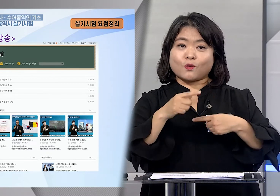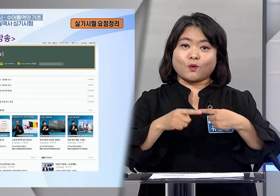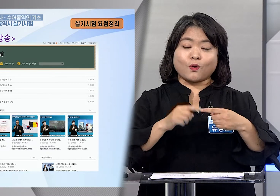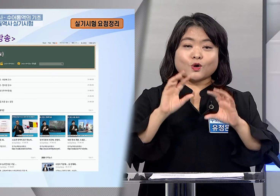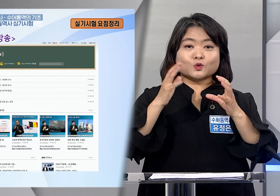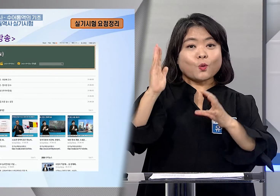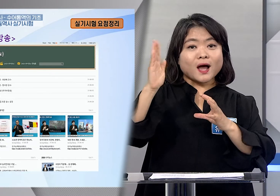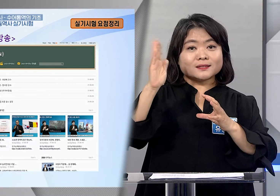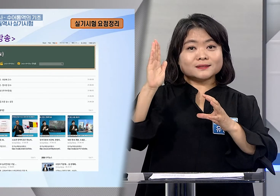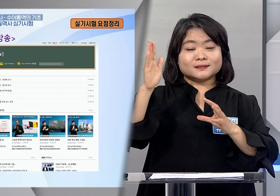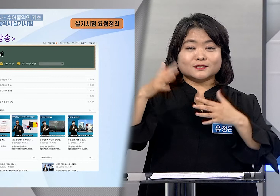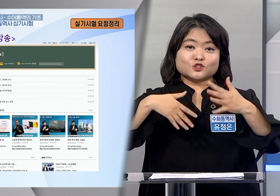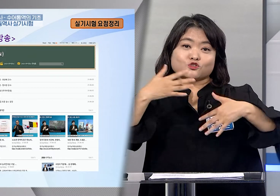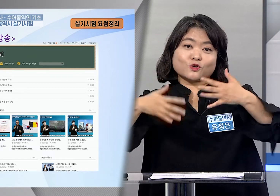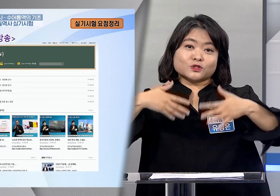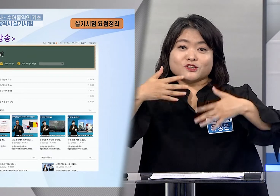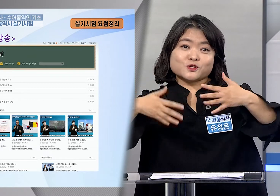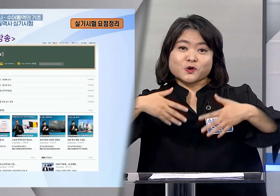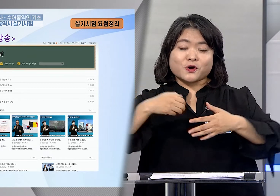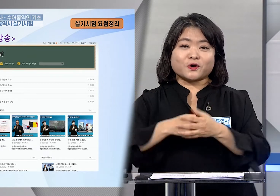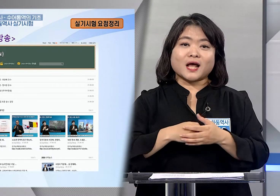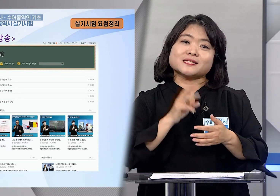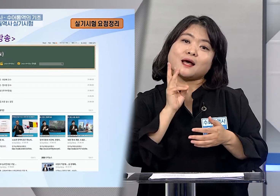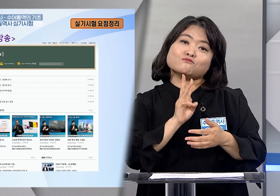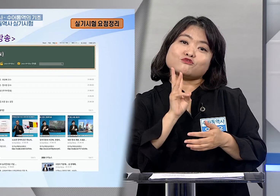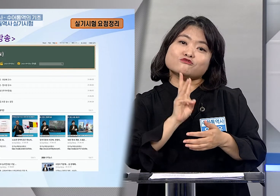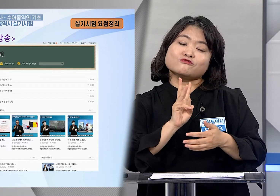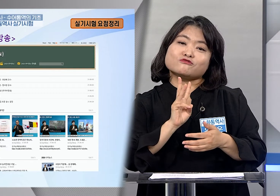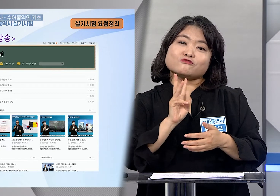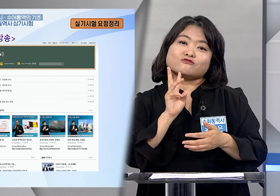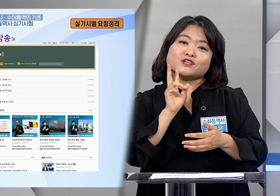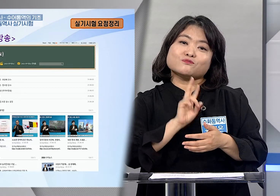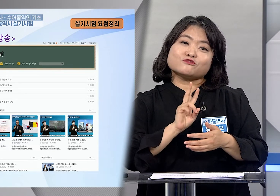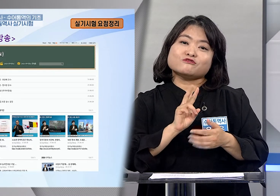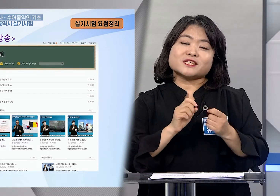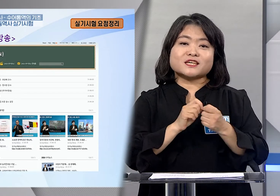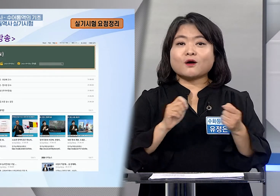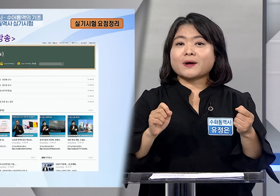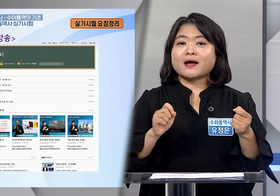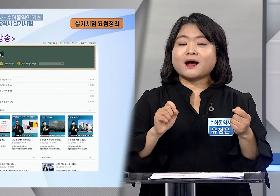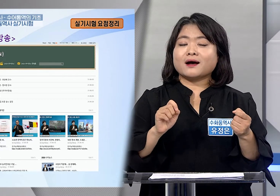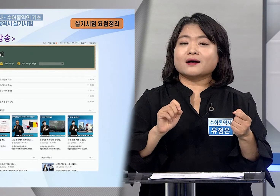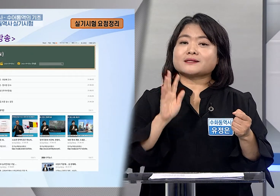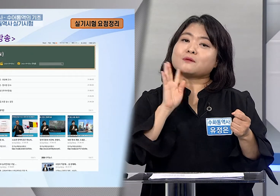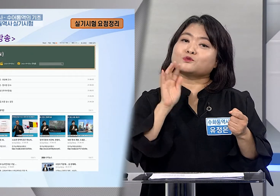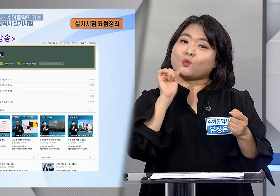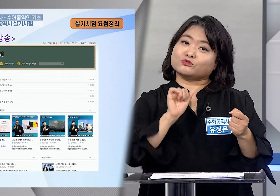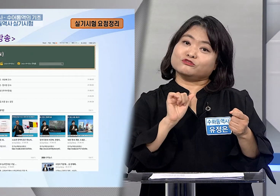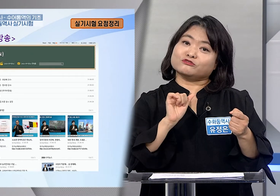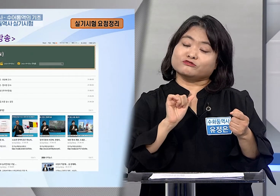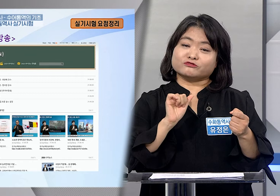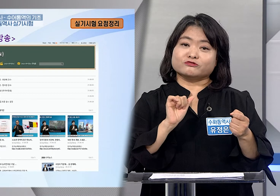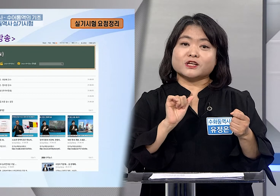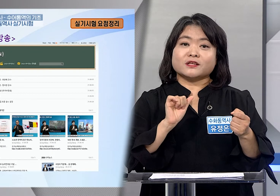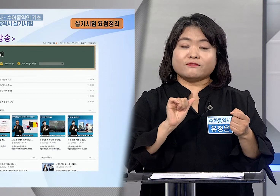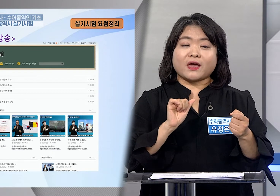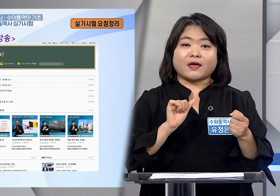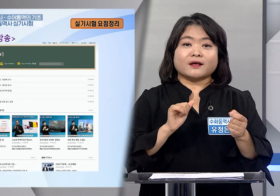수어로 동화를 수어로 들려줘요. 한 3분, 2분, 길어봐야 4분, 5분. 네.